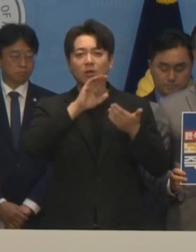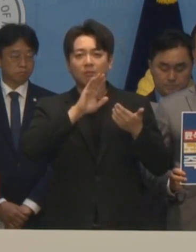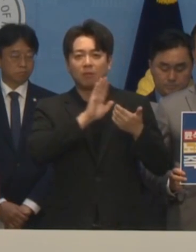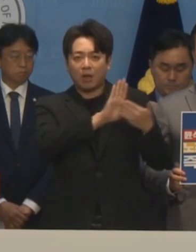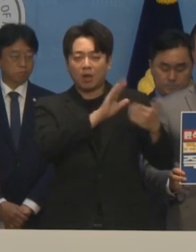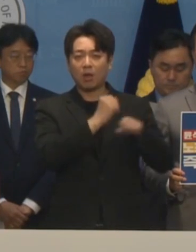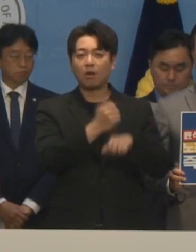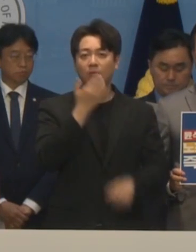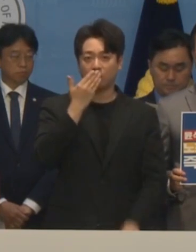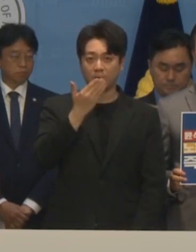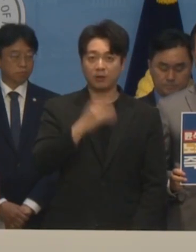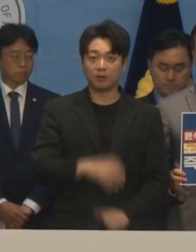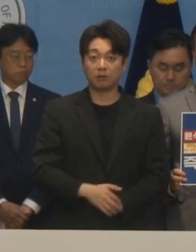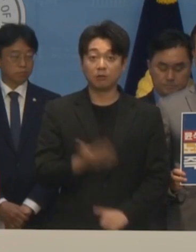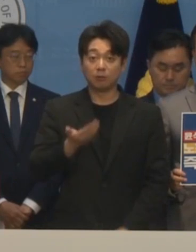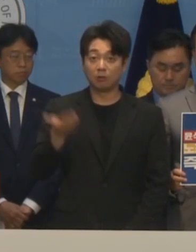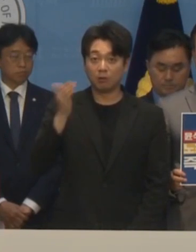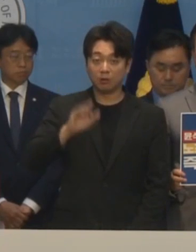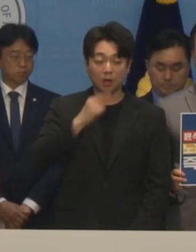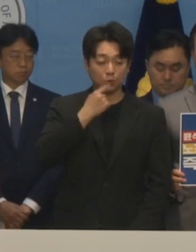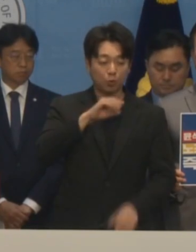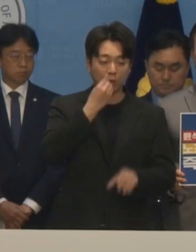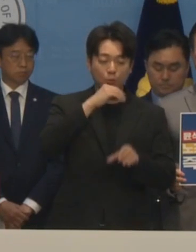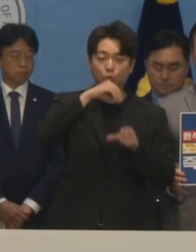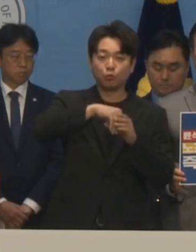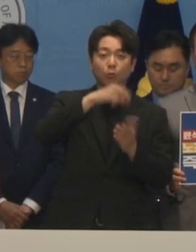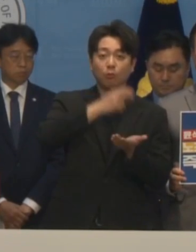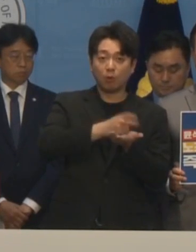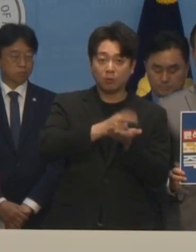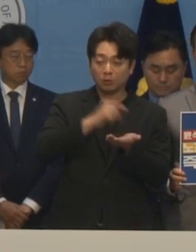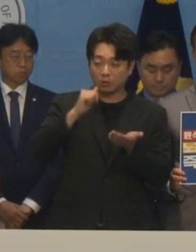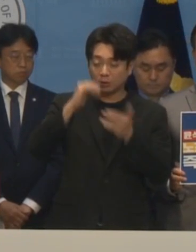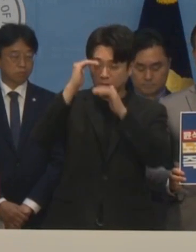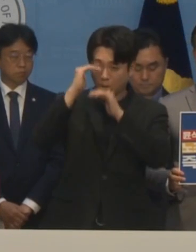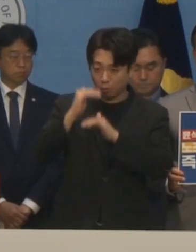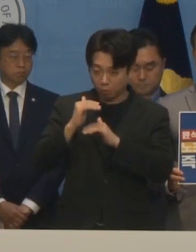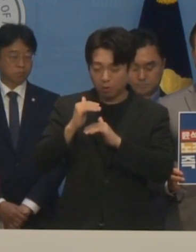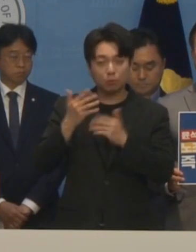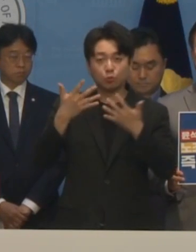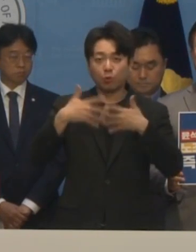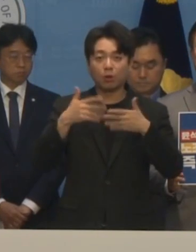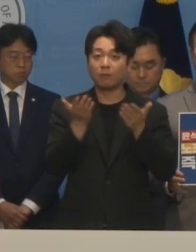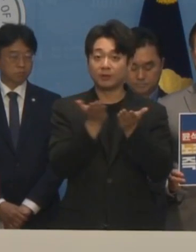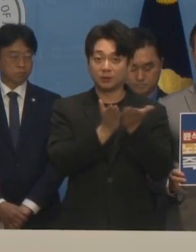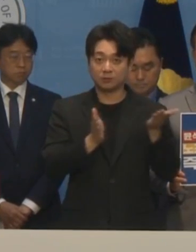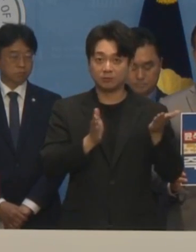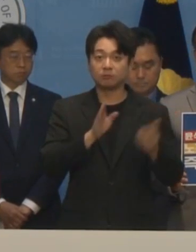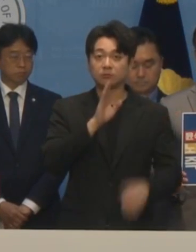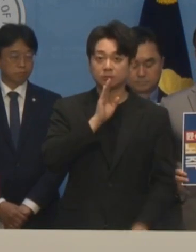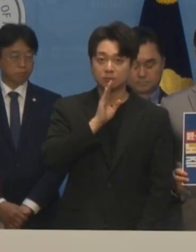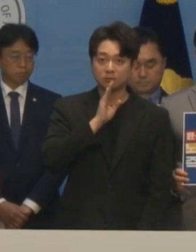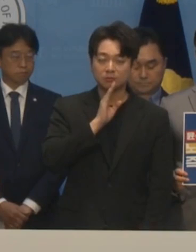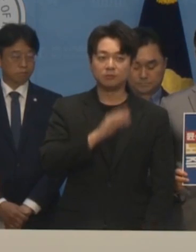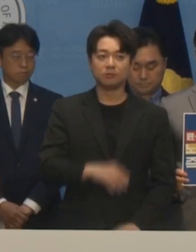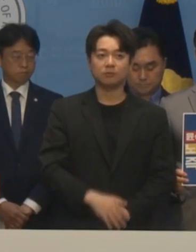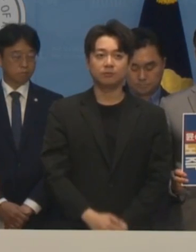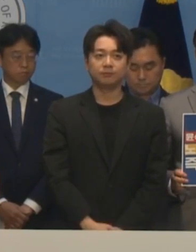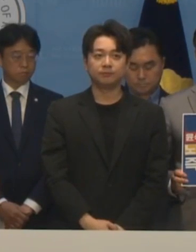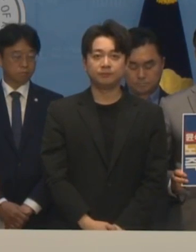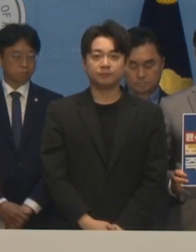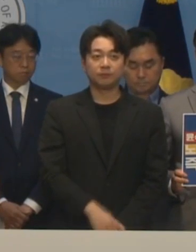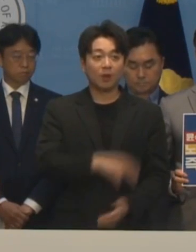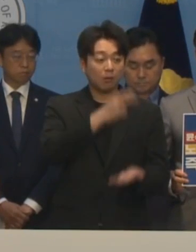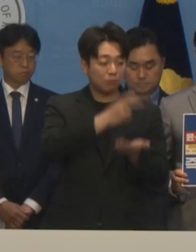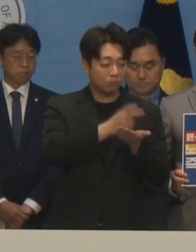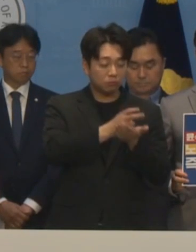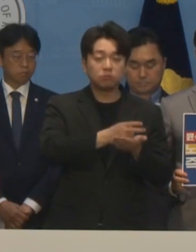견해입니다. 노란봉투법은 그 어디에도 해당되지 않습니다. 국회가 헌법 정신에 부합해 정당한 입법 절차를 통해